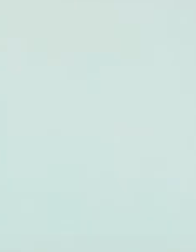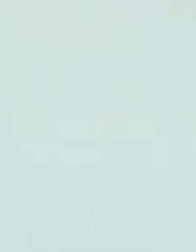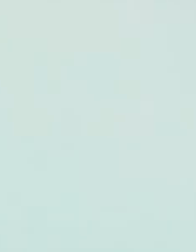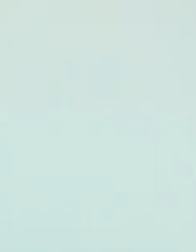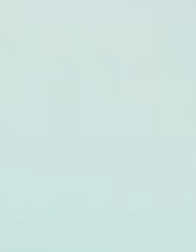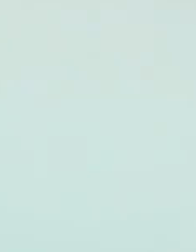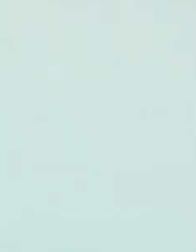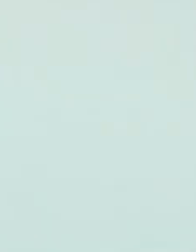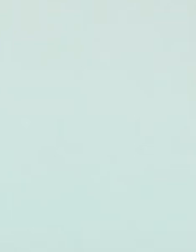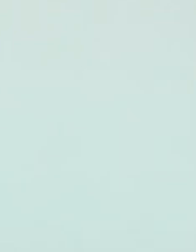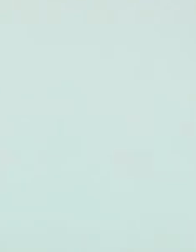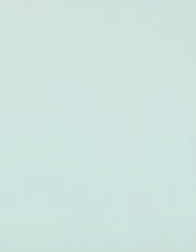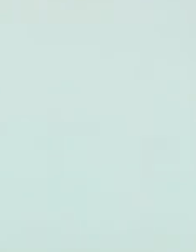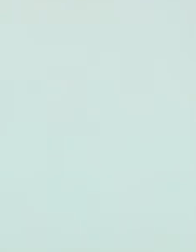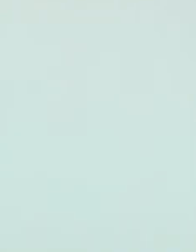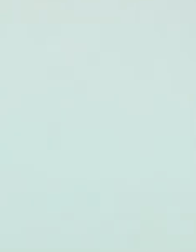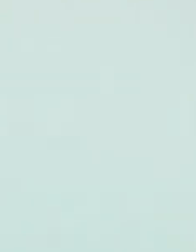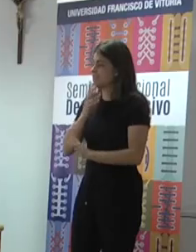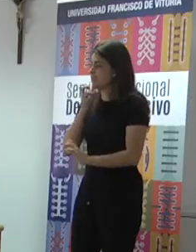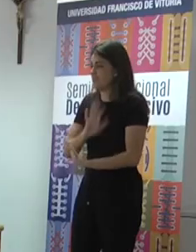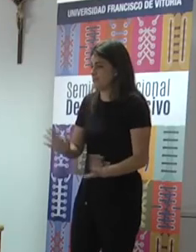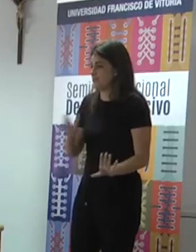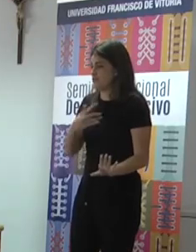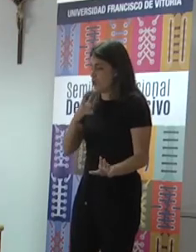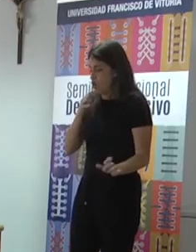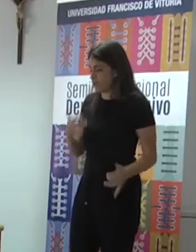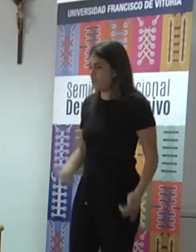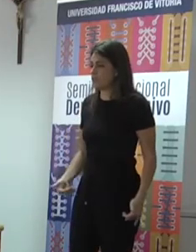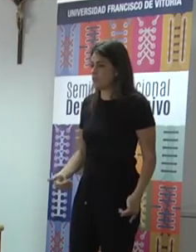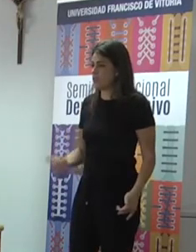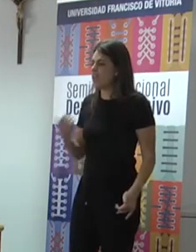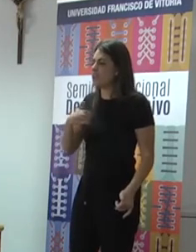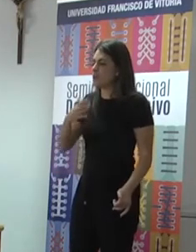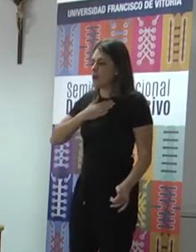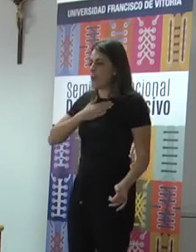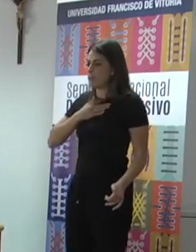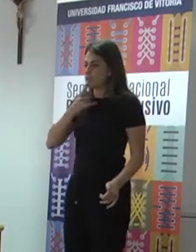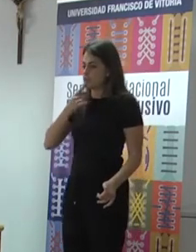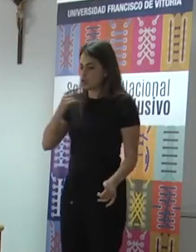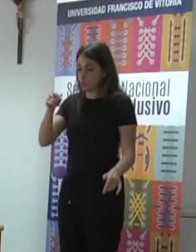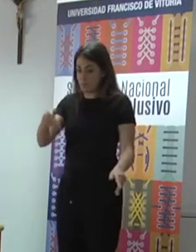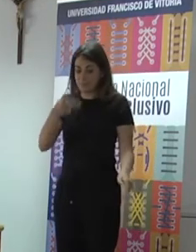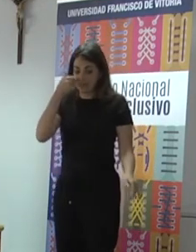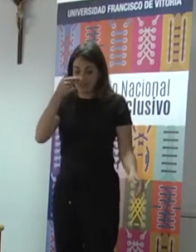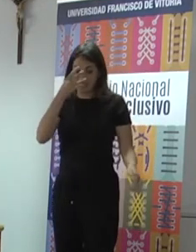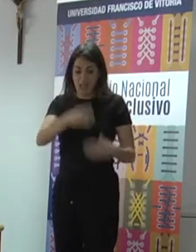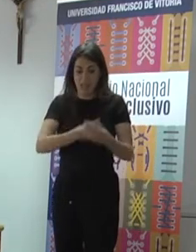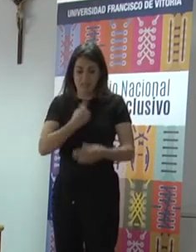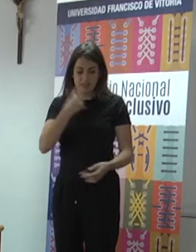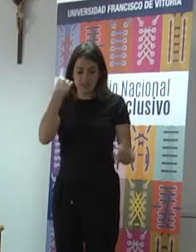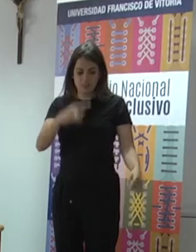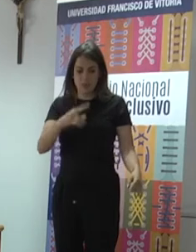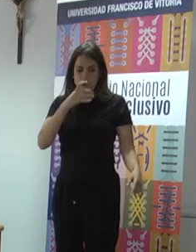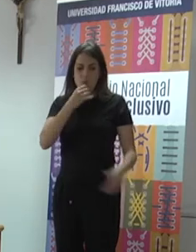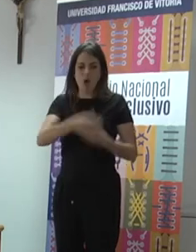puedo repetir, es que me ha salido fatal, es que es un horror, de verdad. Y Maca me dijo, es que a mí no me interesa el que tú sepas hacerlo, no me interesa tu